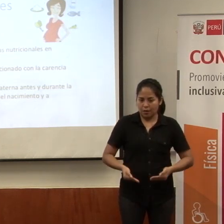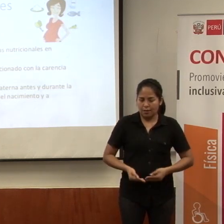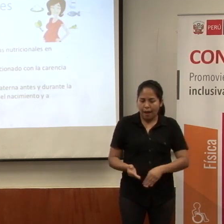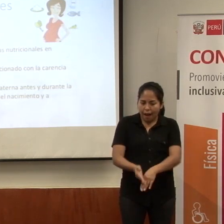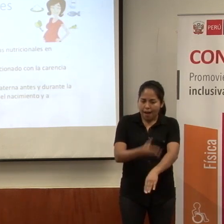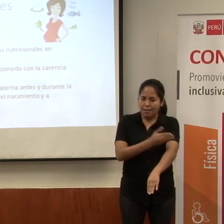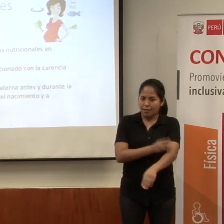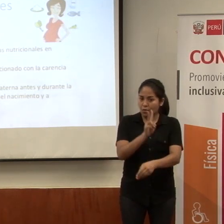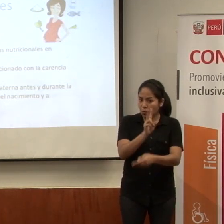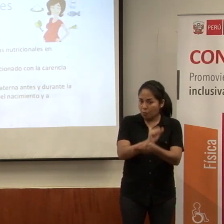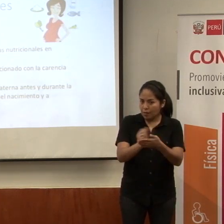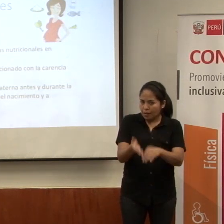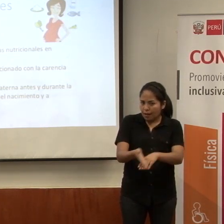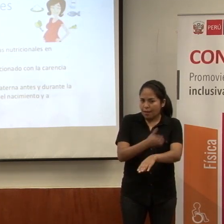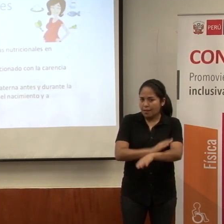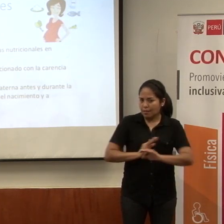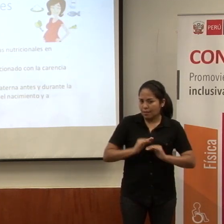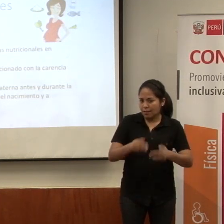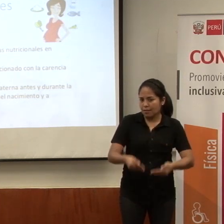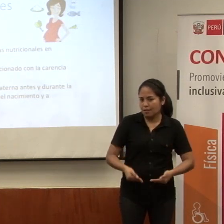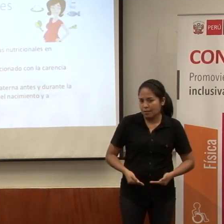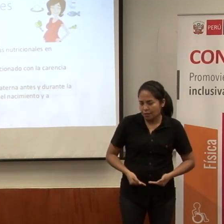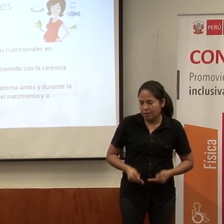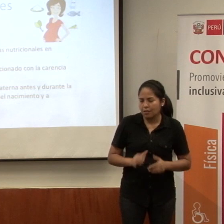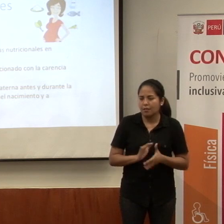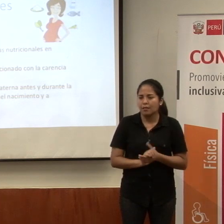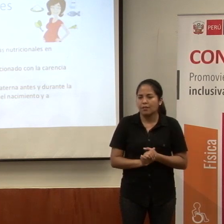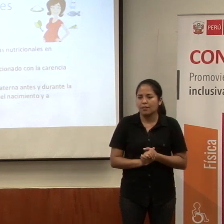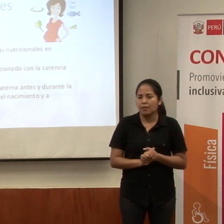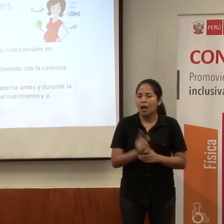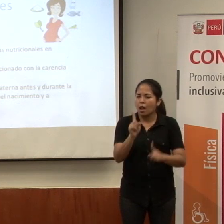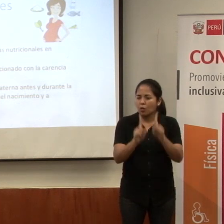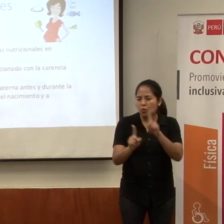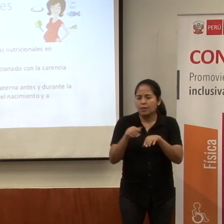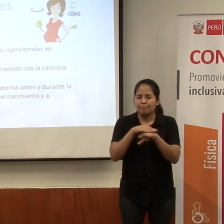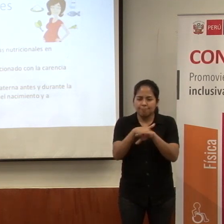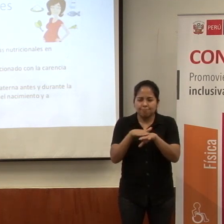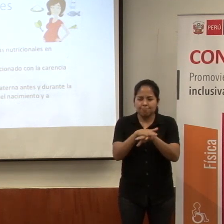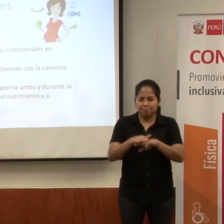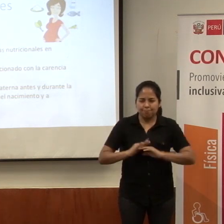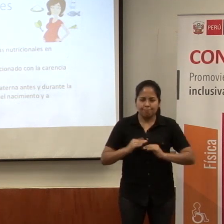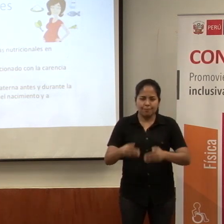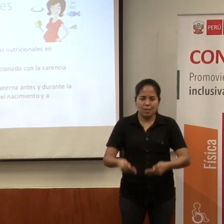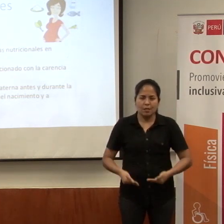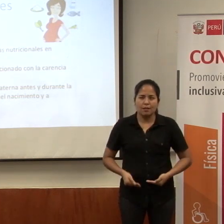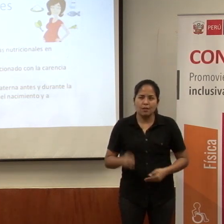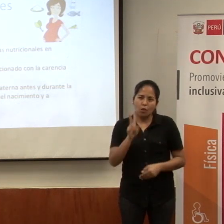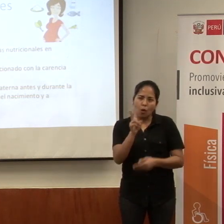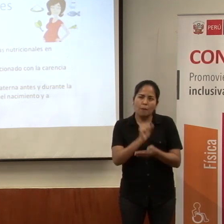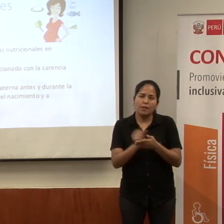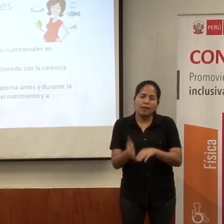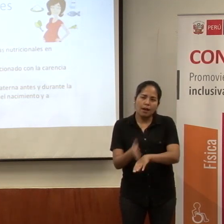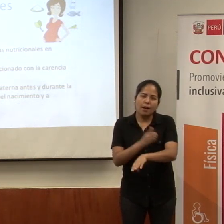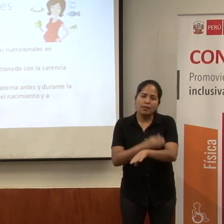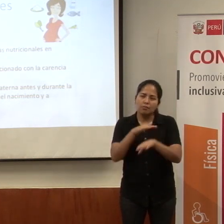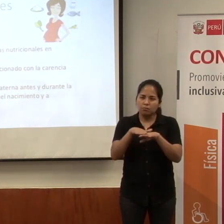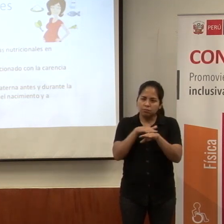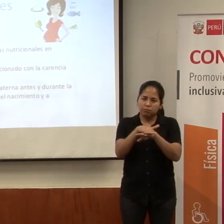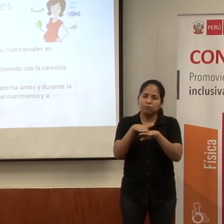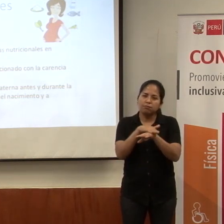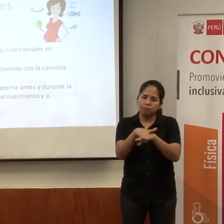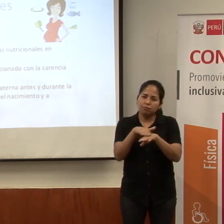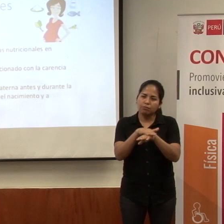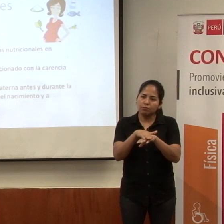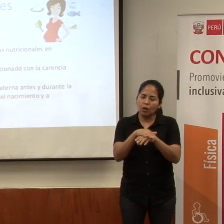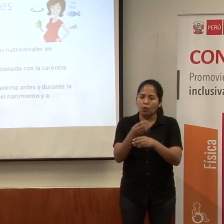2 meses antes, ahora felizmente muchas mujeres planifican su embarazo. Entonces, 2 meses antes de empezar el embarazo, con